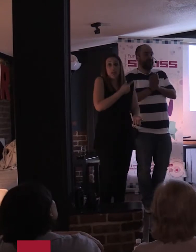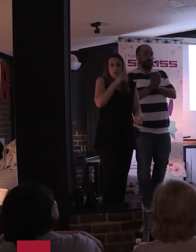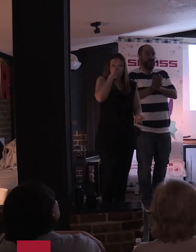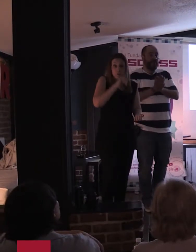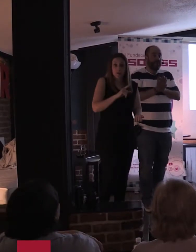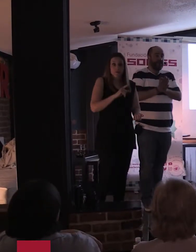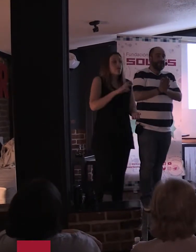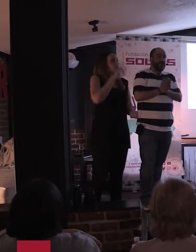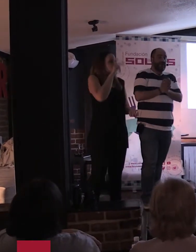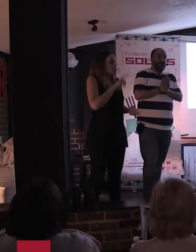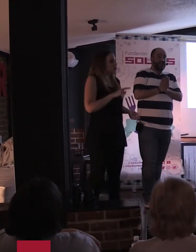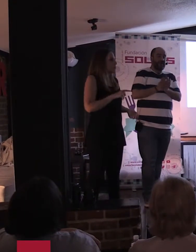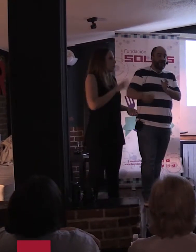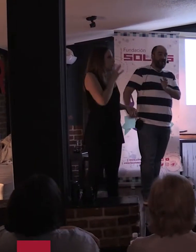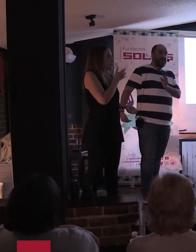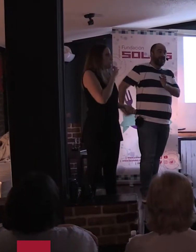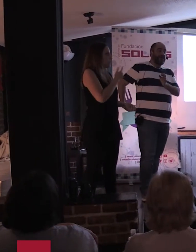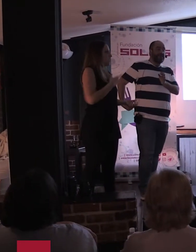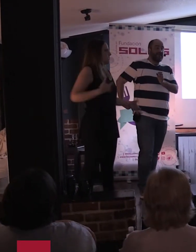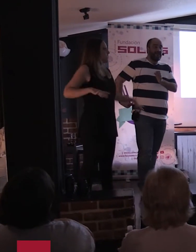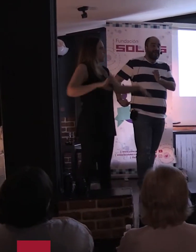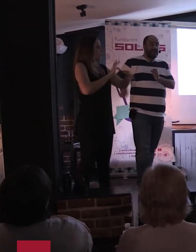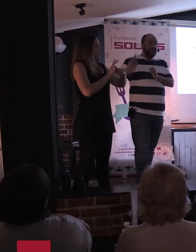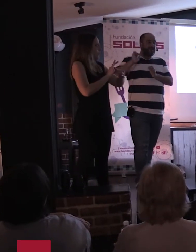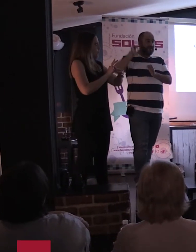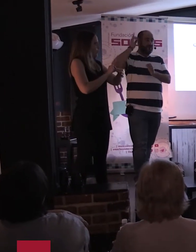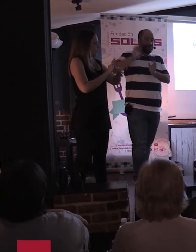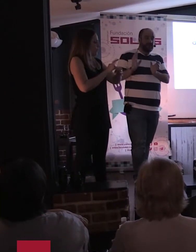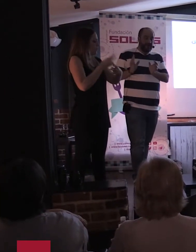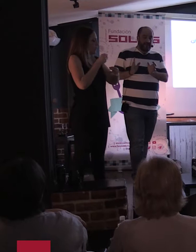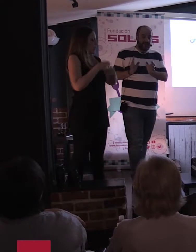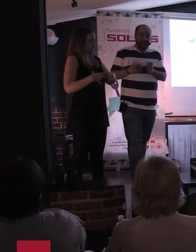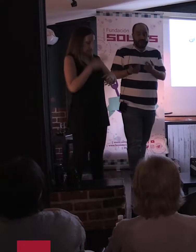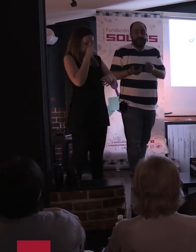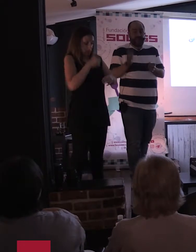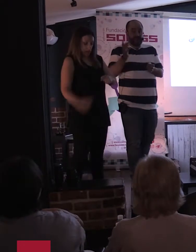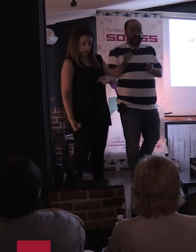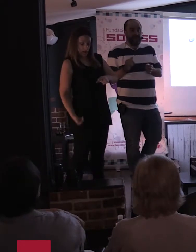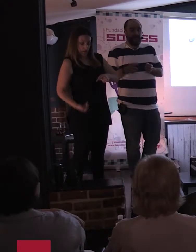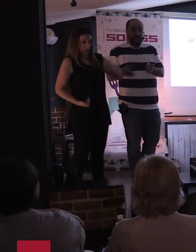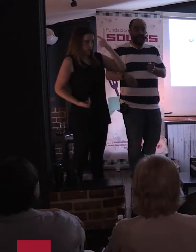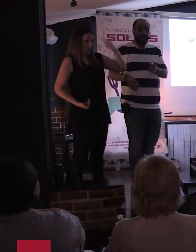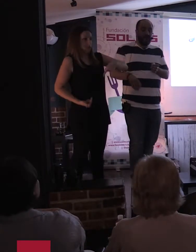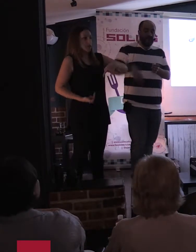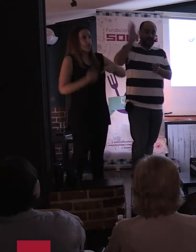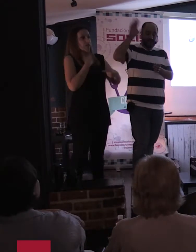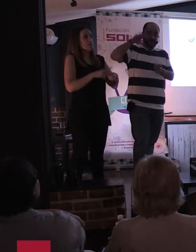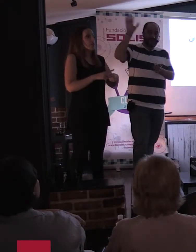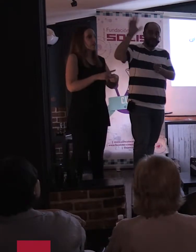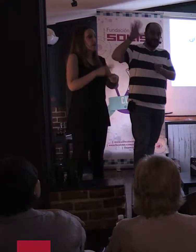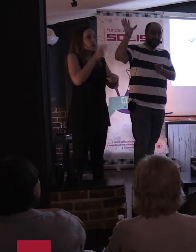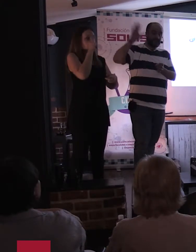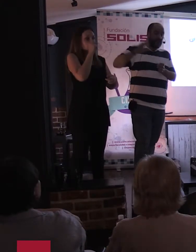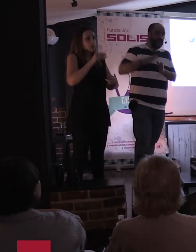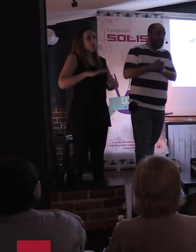está claro, te preocupa reconectar la señal que viene del pie con la conexión que viene de la cabeza, no sea que la persona diga mueve el pie y la persona